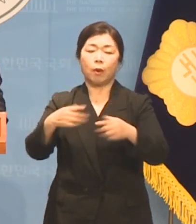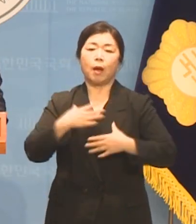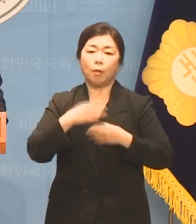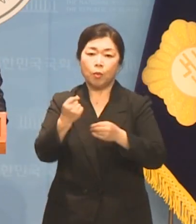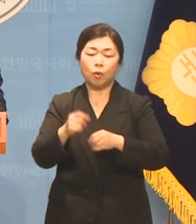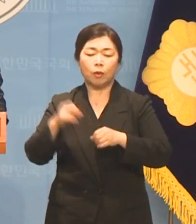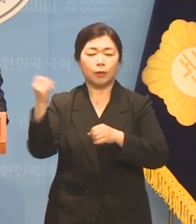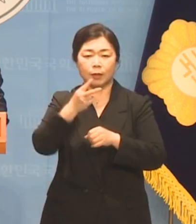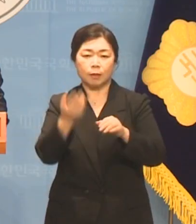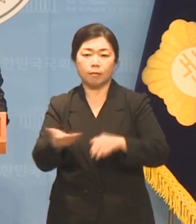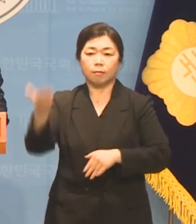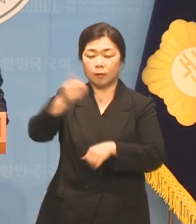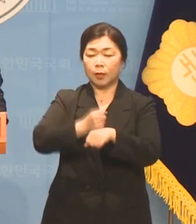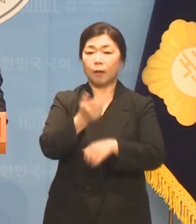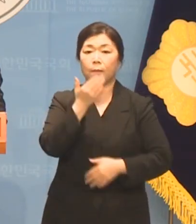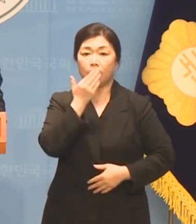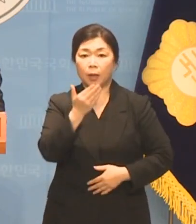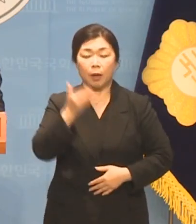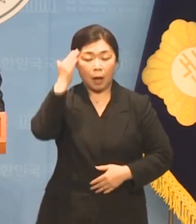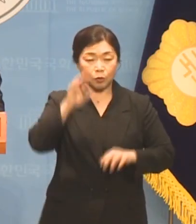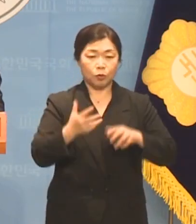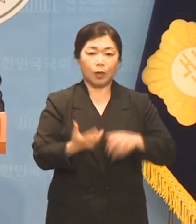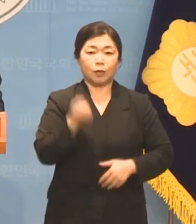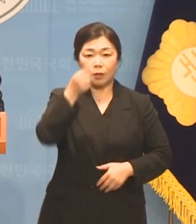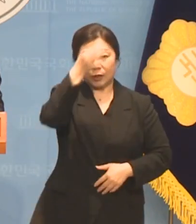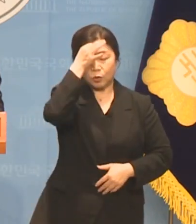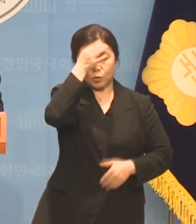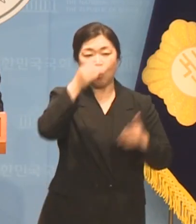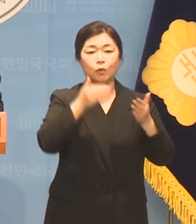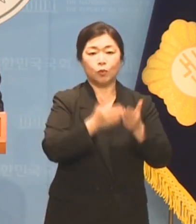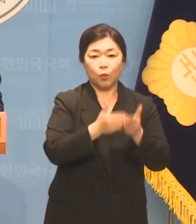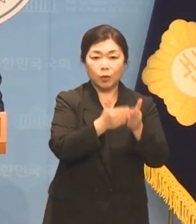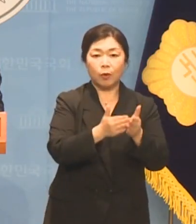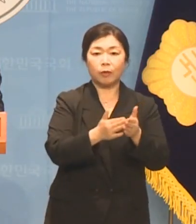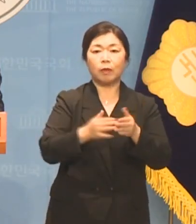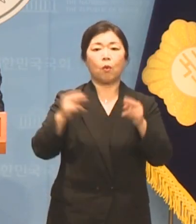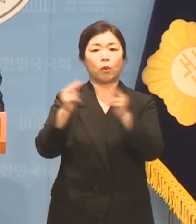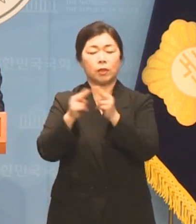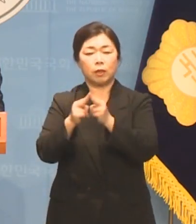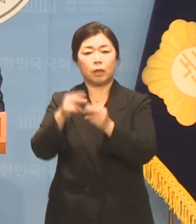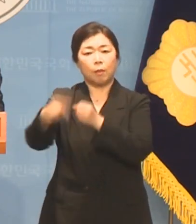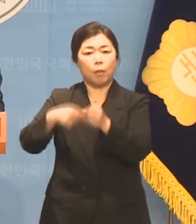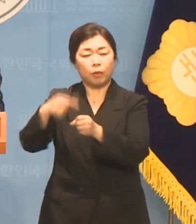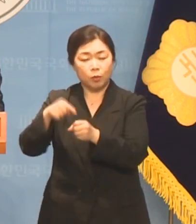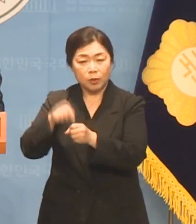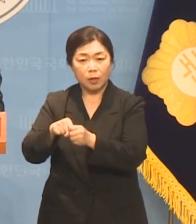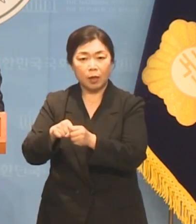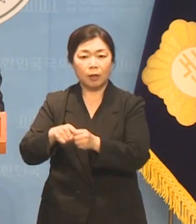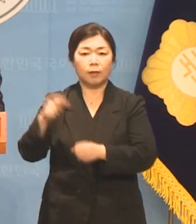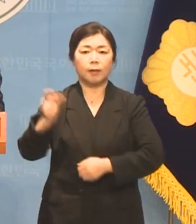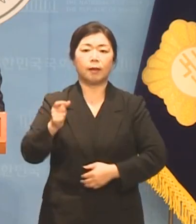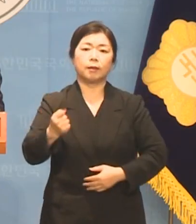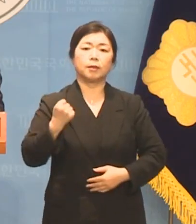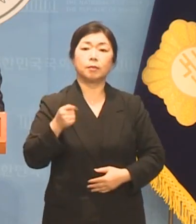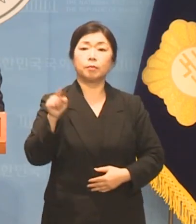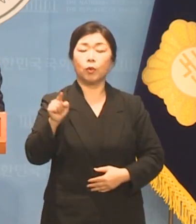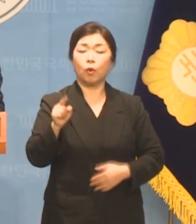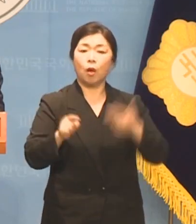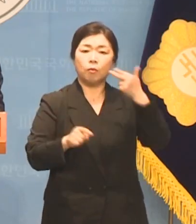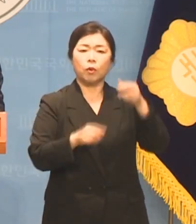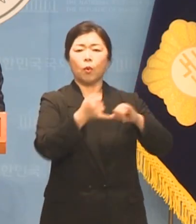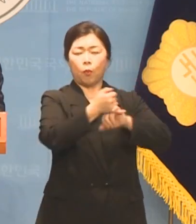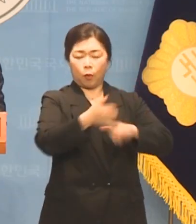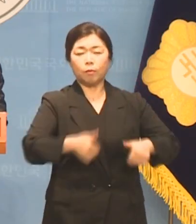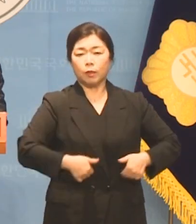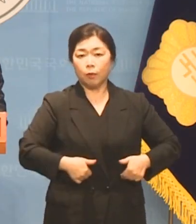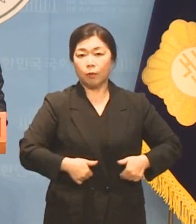있습니다. 우리가 가진 조선, 원자력, 반도체 분야의 강점은 미국에서 반드시 필요한